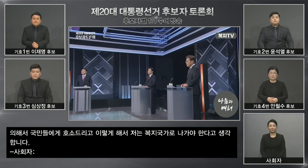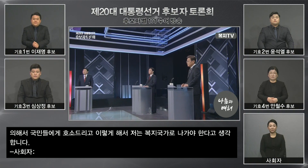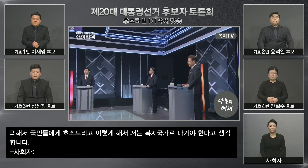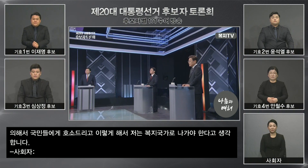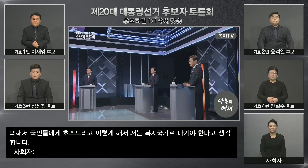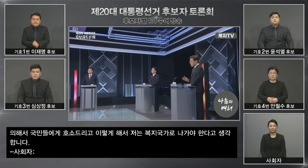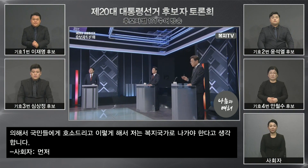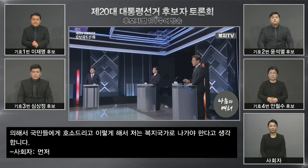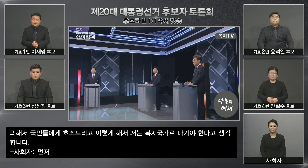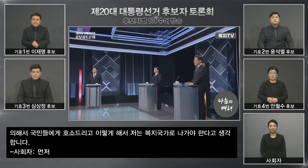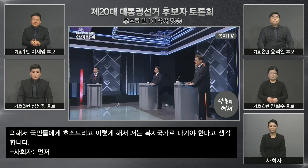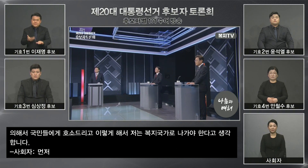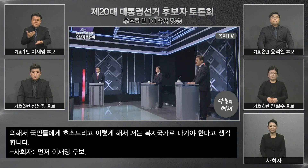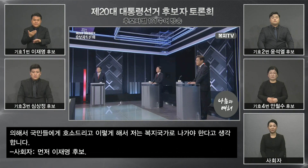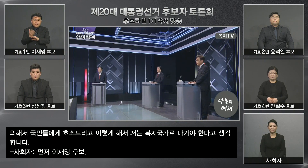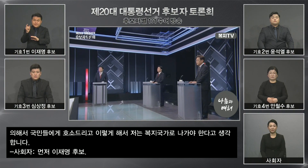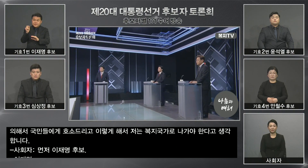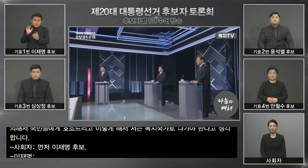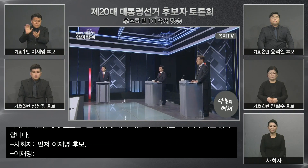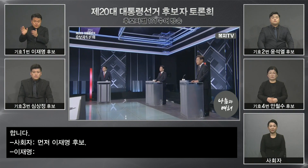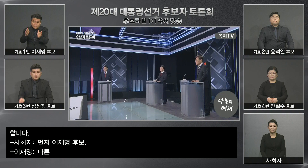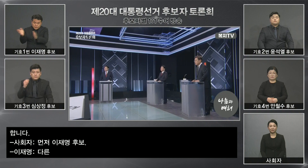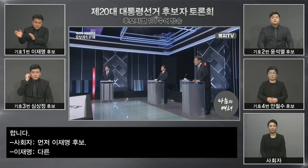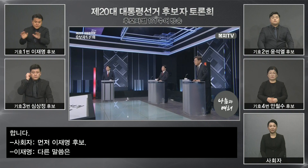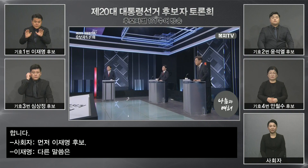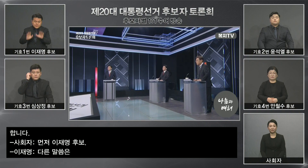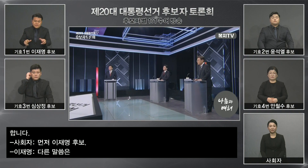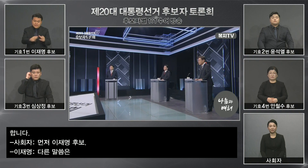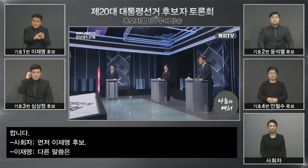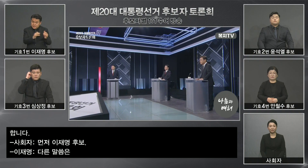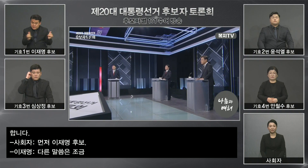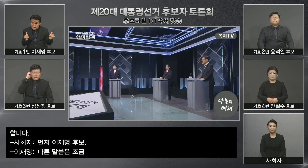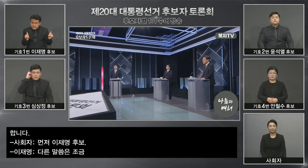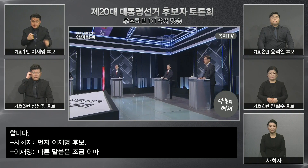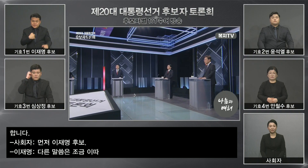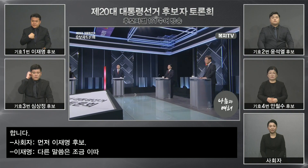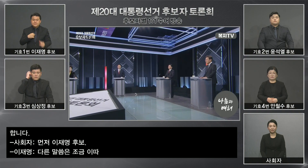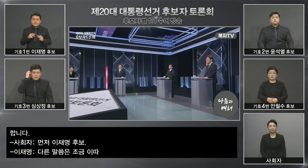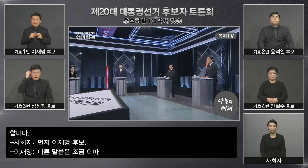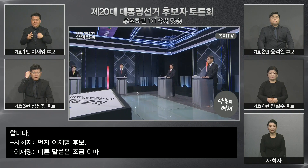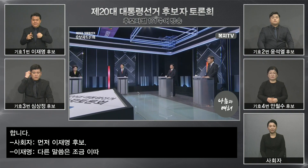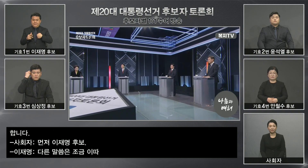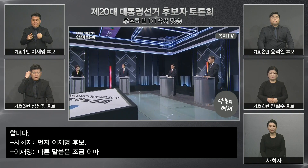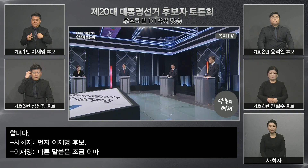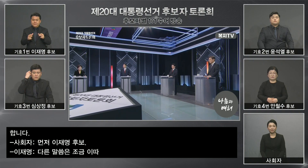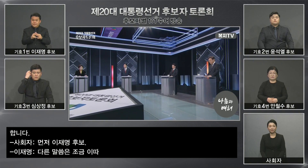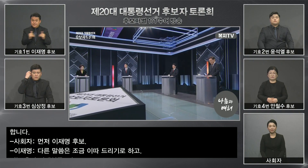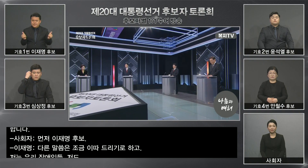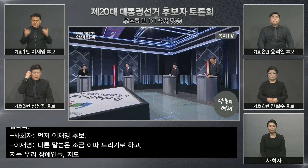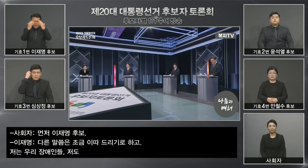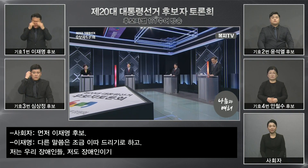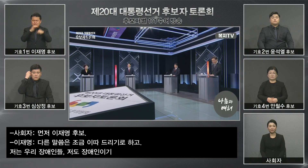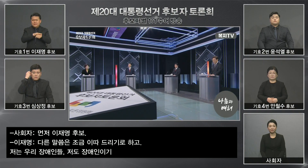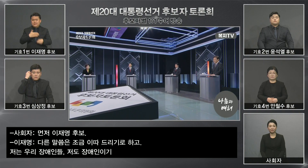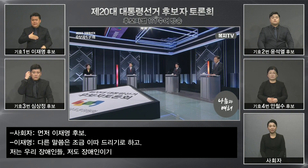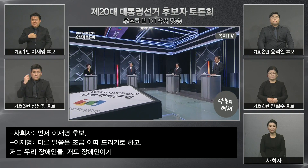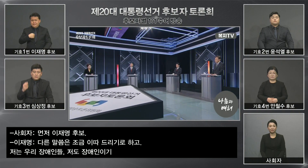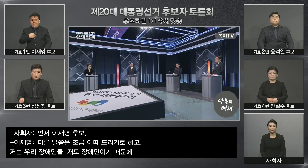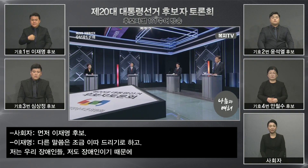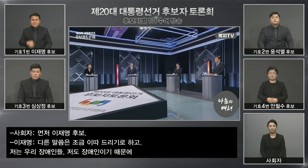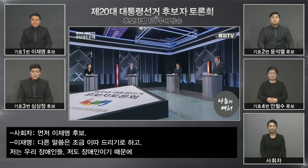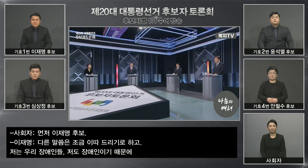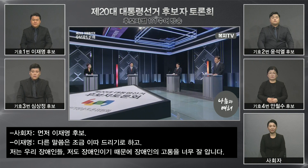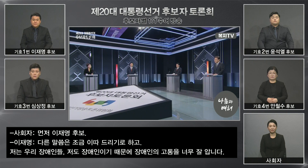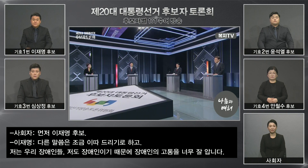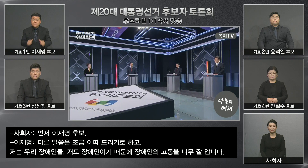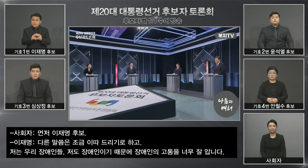자, 다른 말씀은 좀 이따 드리기로 하고 저는 우리 장애인들, 저도 장애인이기 때문에 장애인의 고통을 너무 잘 압니다.